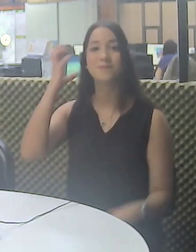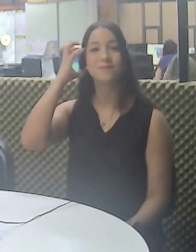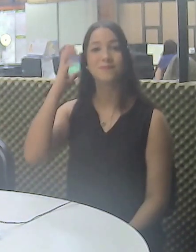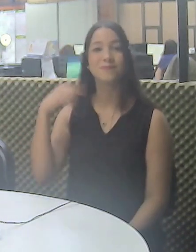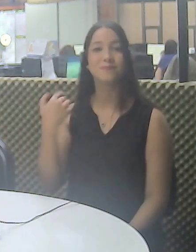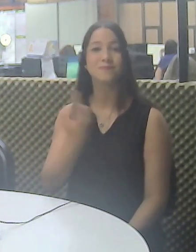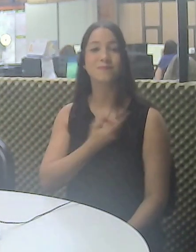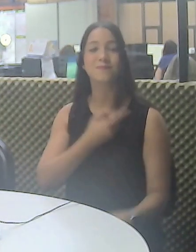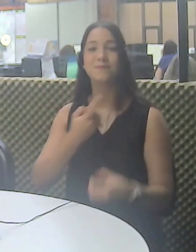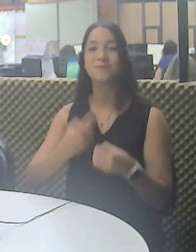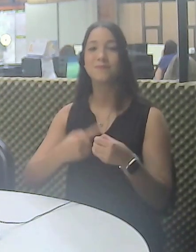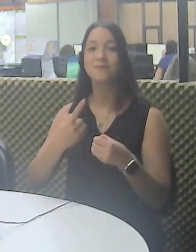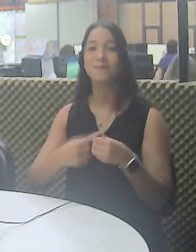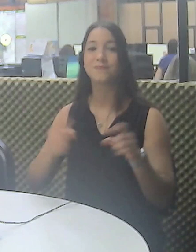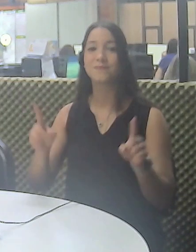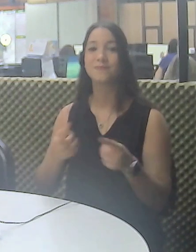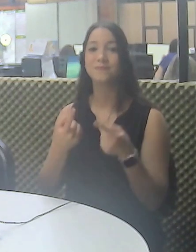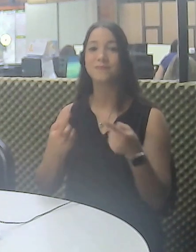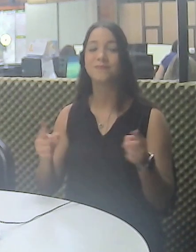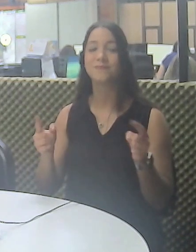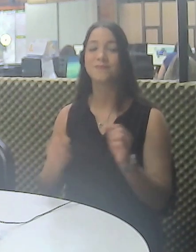Rádio Nossa Cidade.